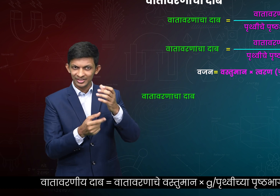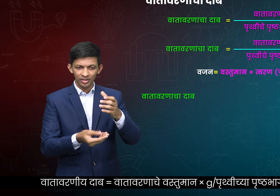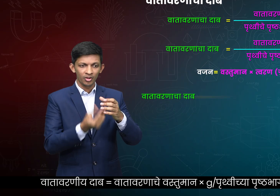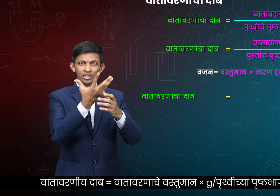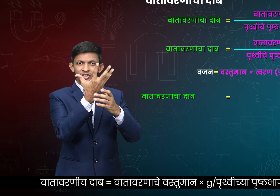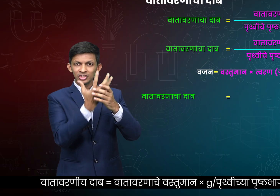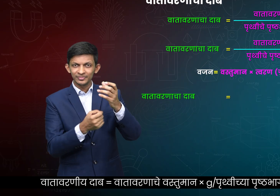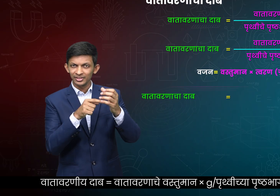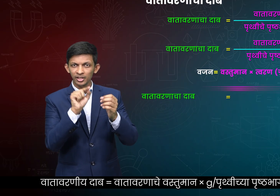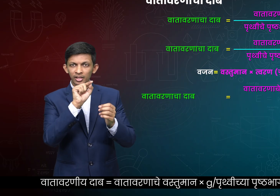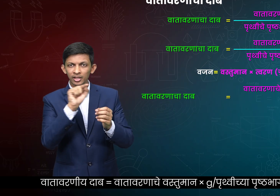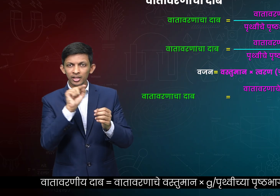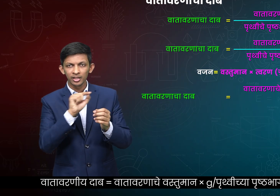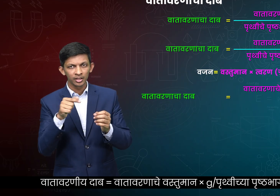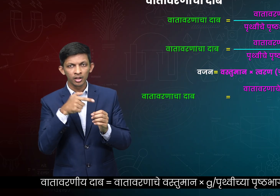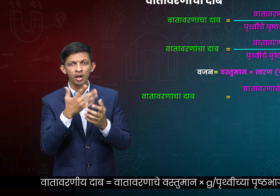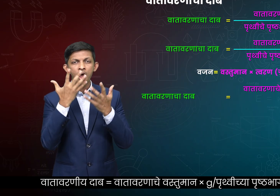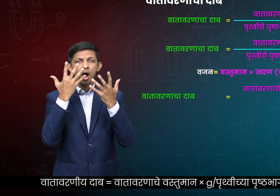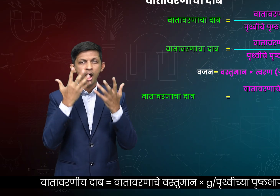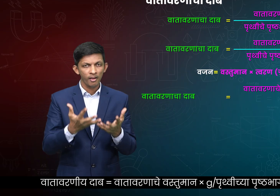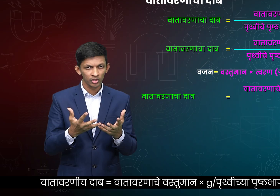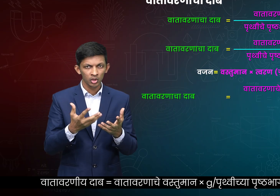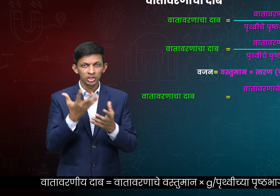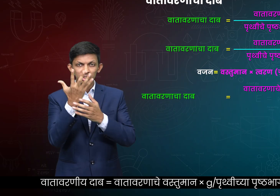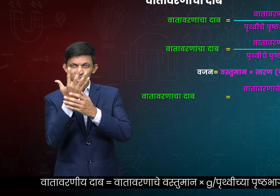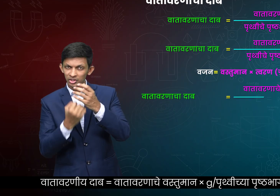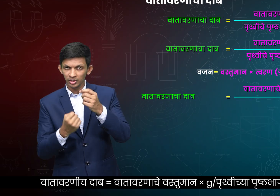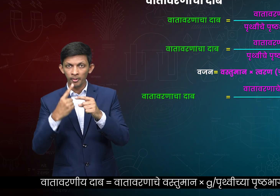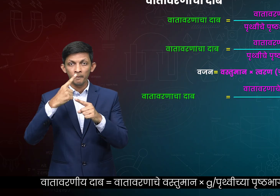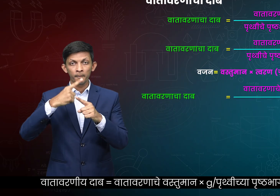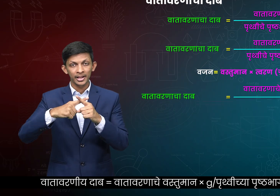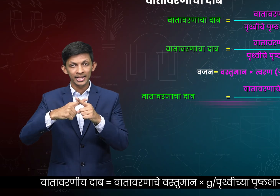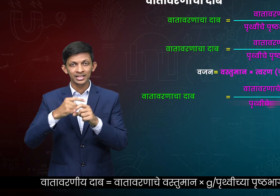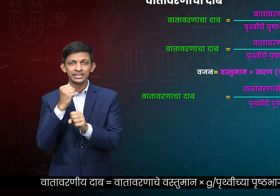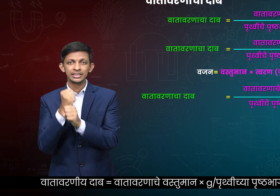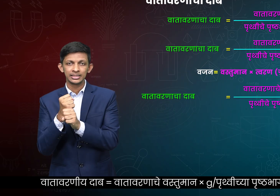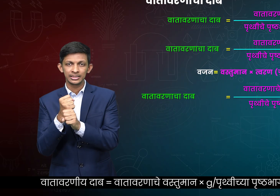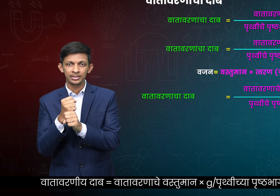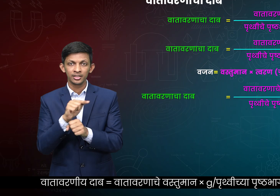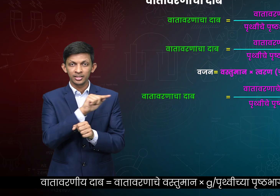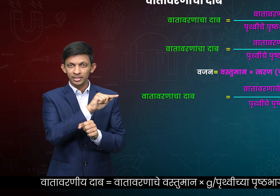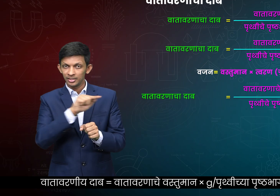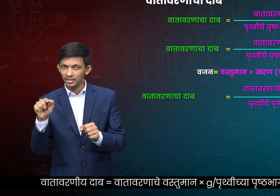वातावरणीय दाब वातावरणाचे वस्तुमान g पृथ्वीच्या पृष्ठभागाचे क्षेत्रफळ.